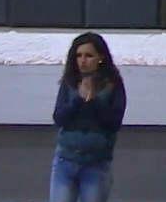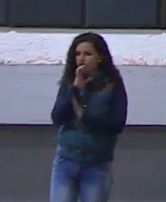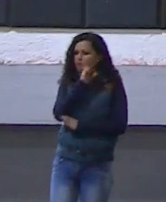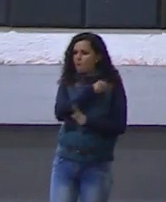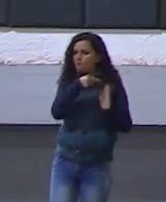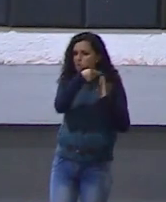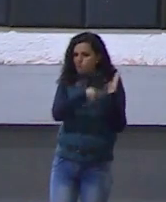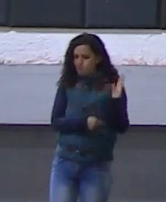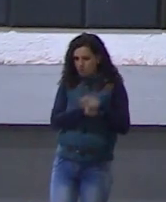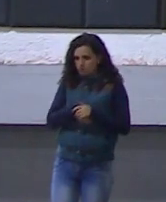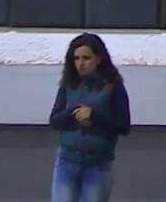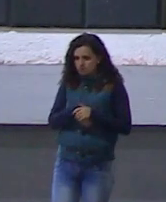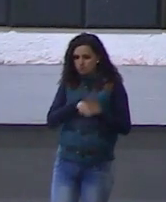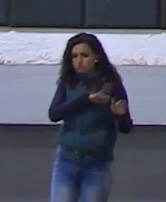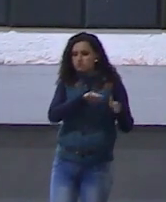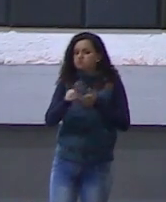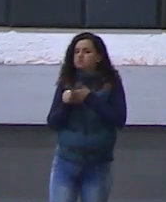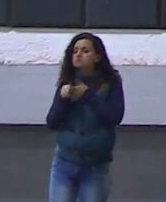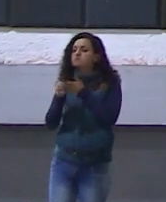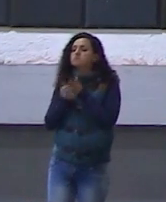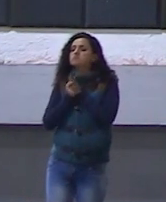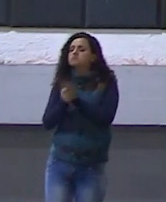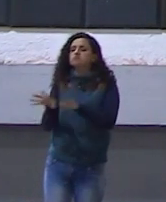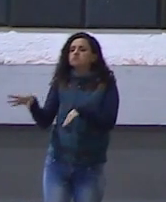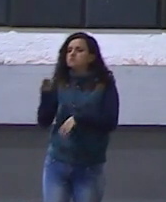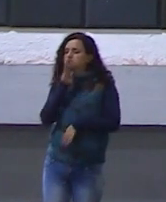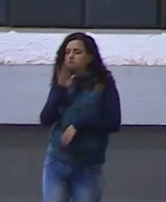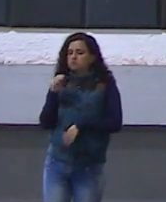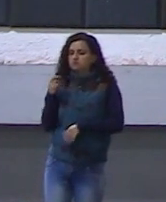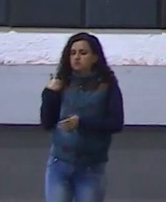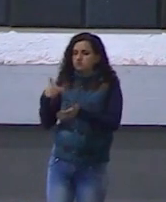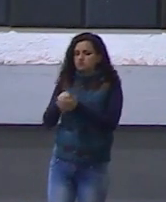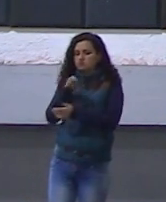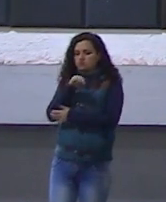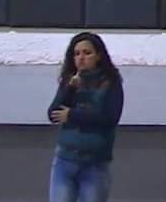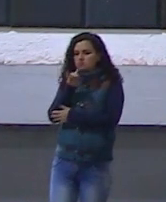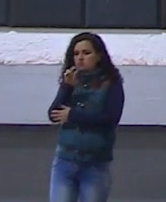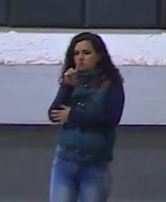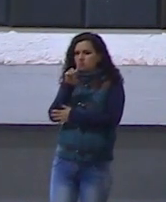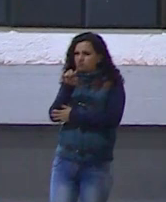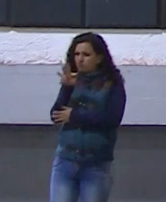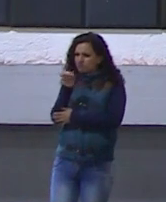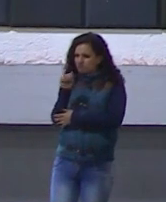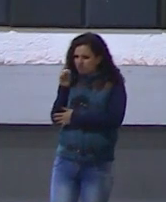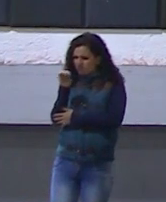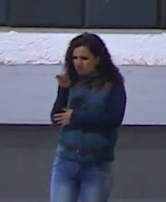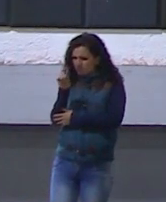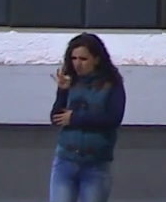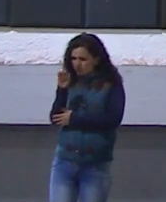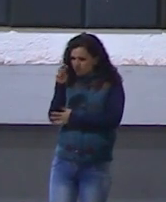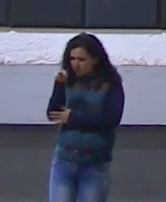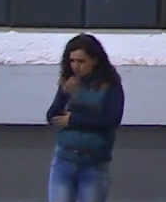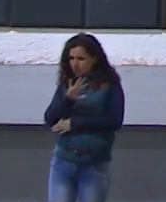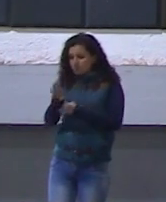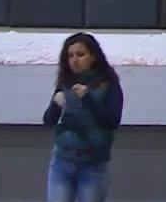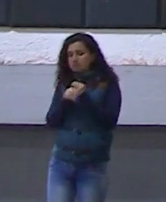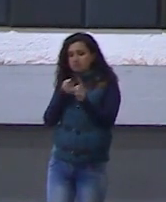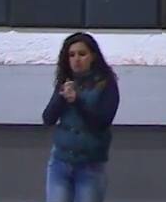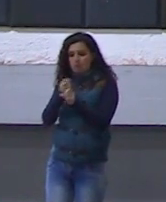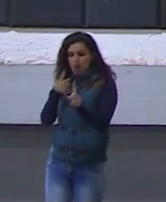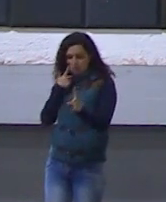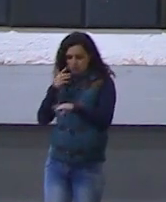el método fue copiado de buscamos todo no tiene problema y rápidamente el impacto